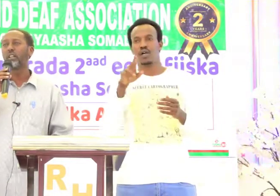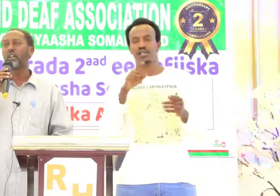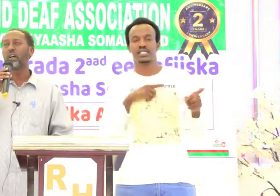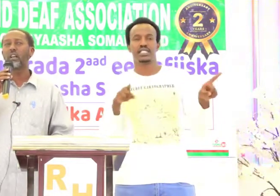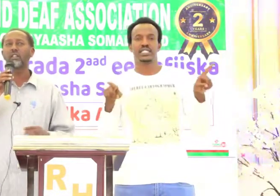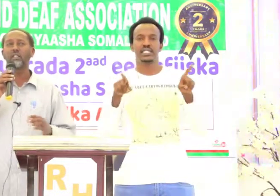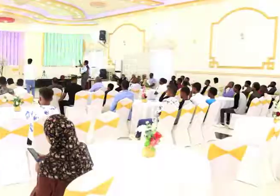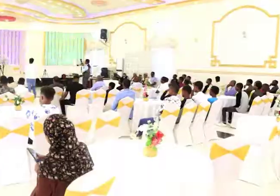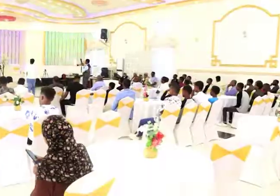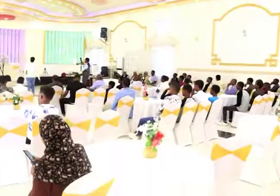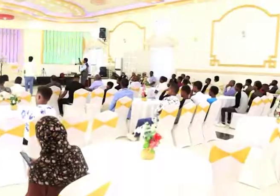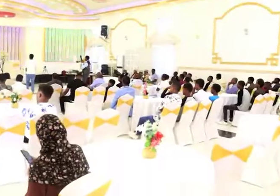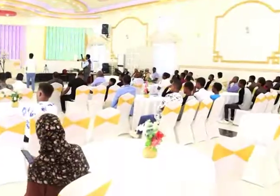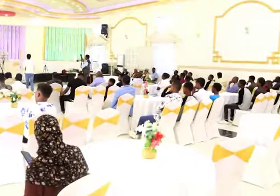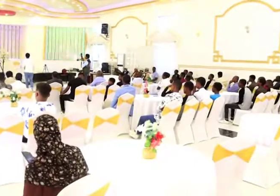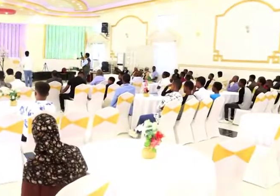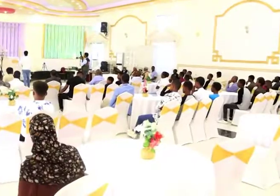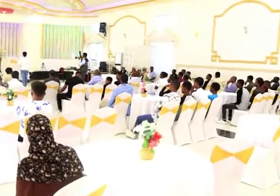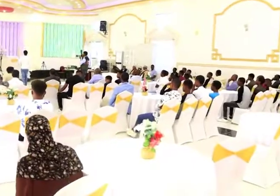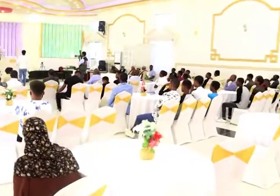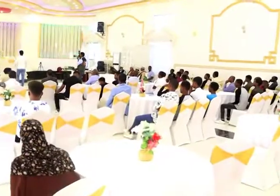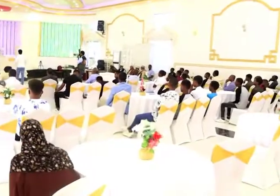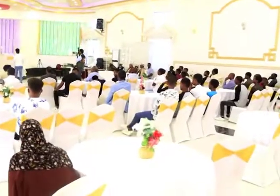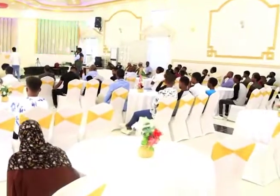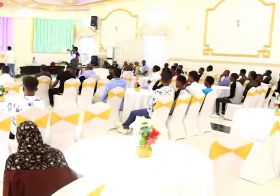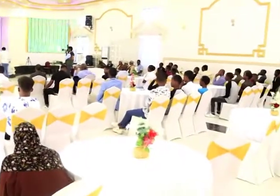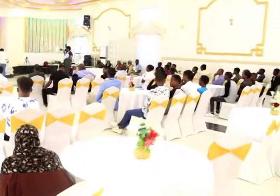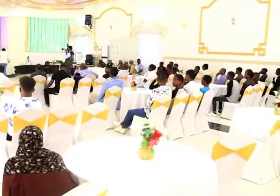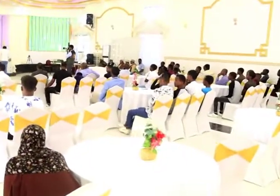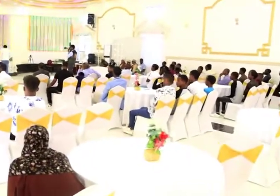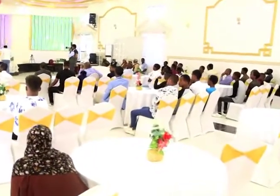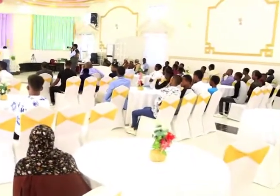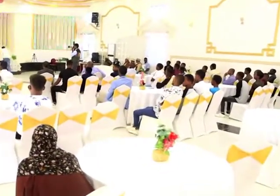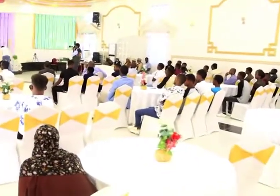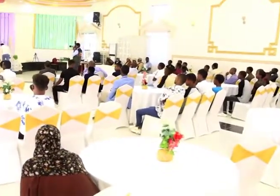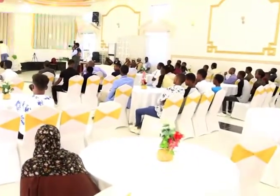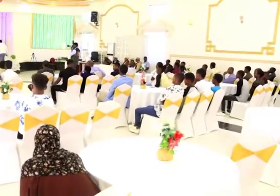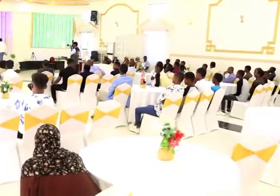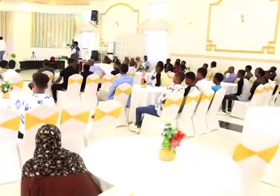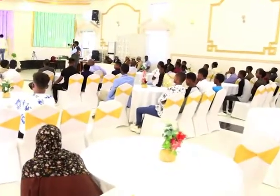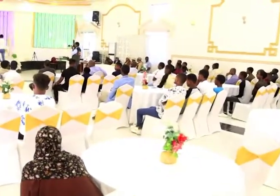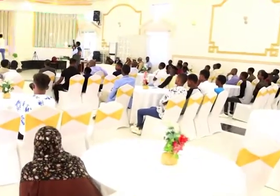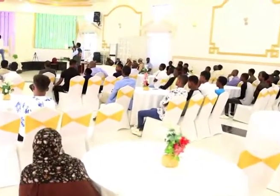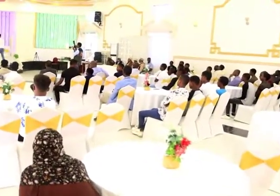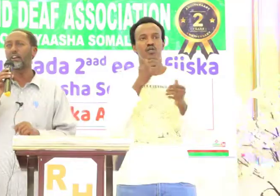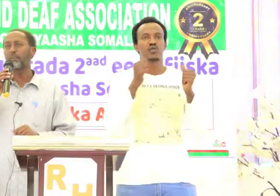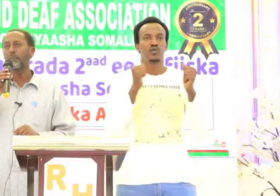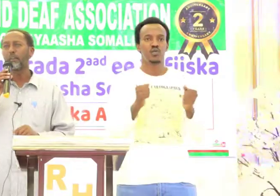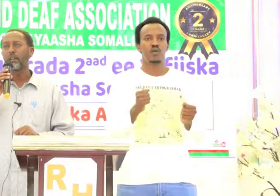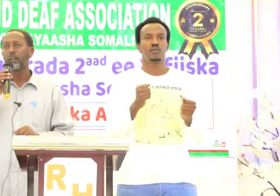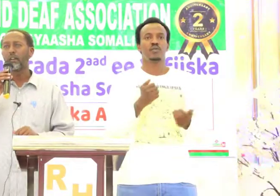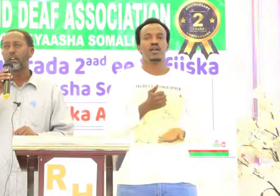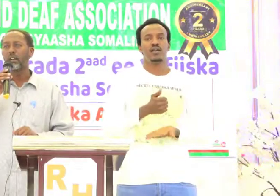ري خيال كان صدا مقام كا وناسن وحلاي وحول ما يدلي يرتو